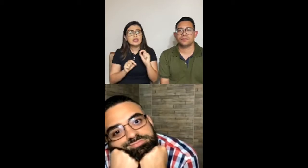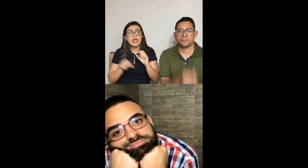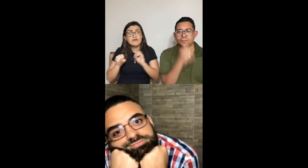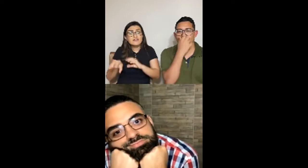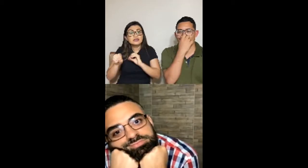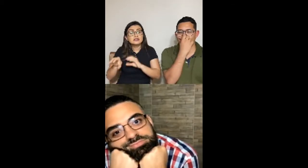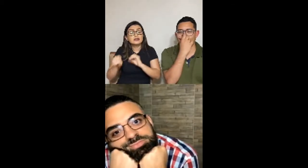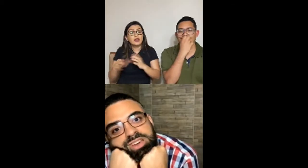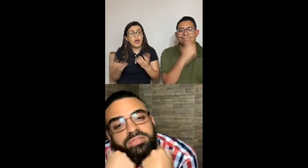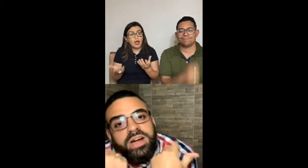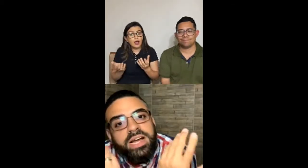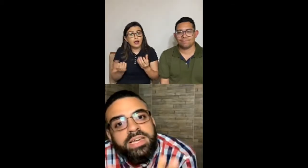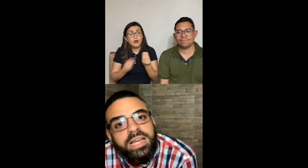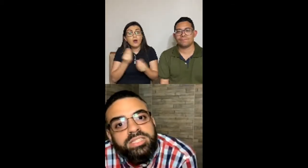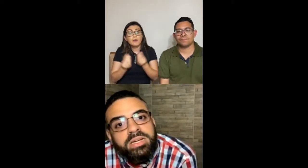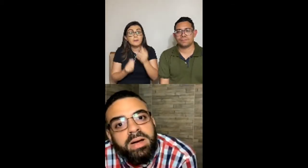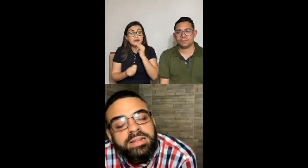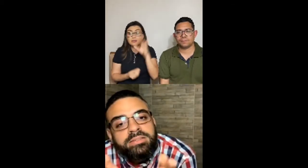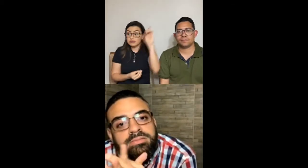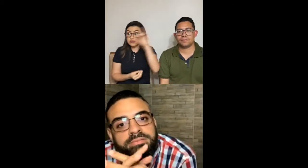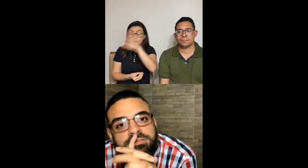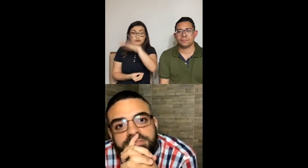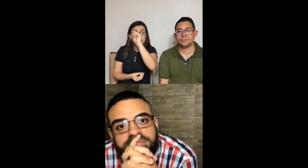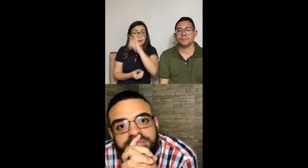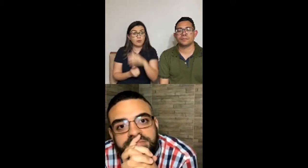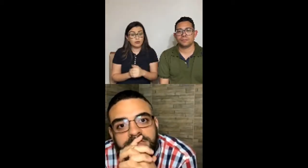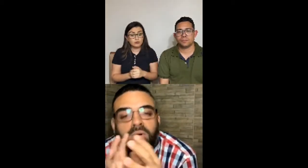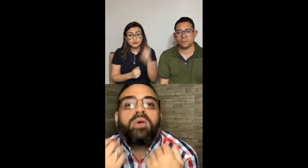local, quem ia falar de vocação para ele?